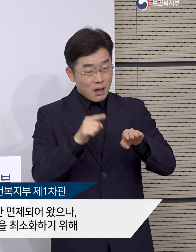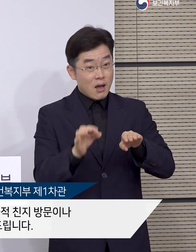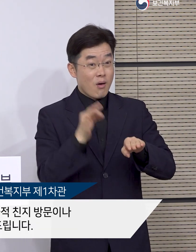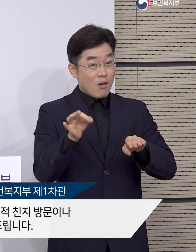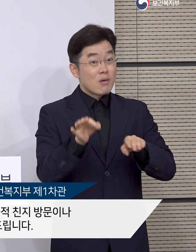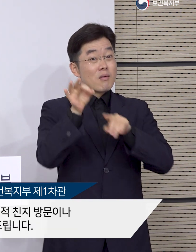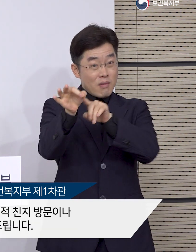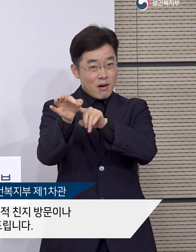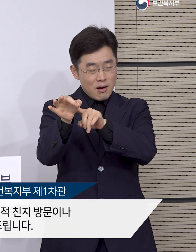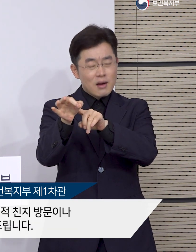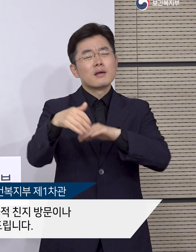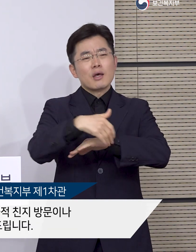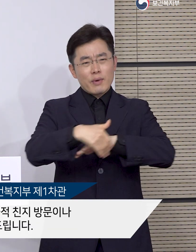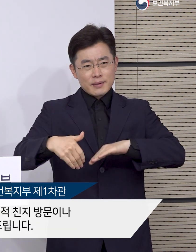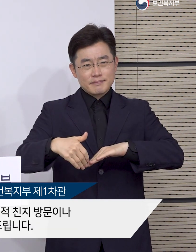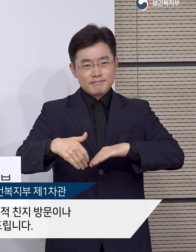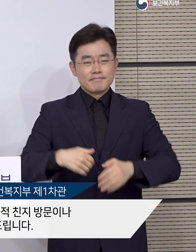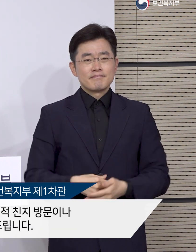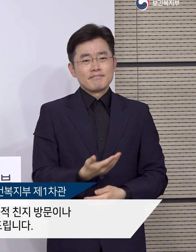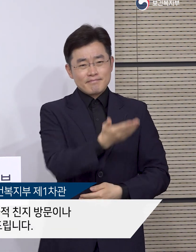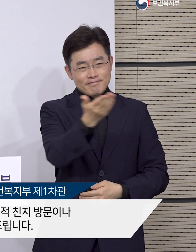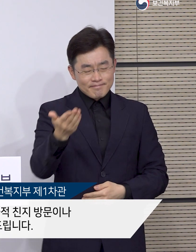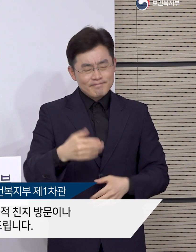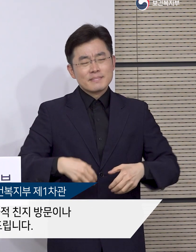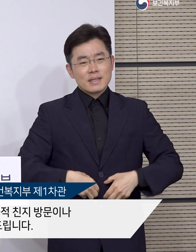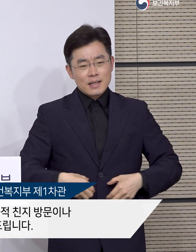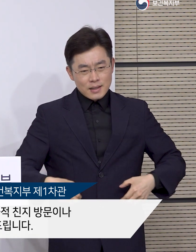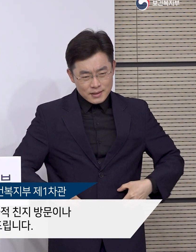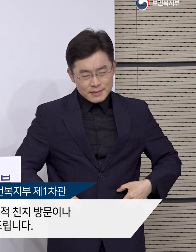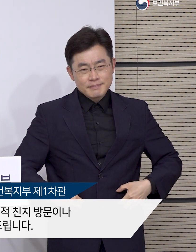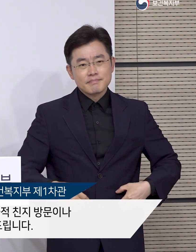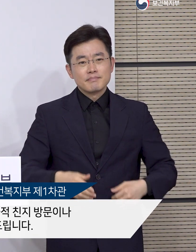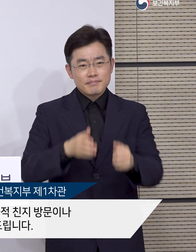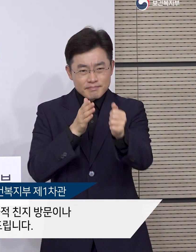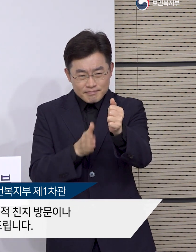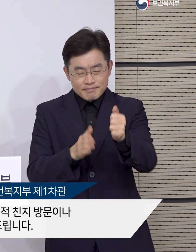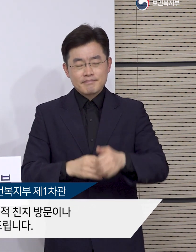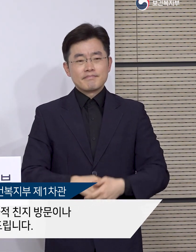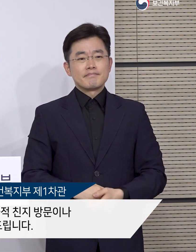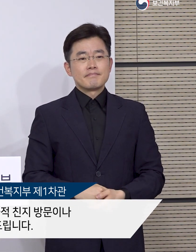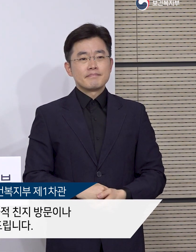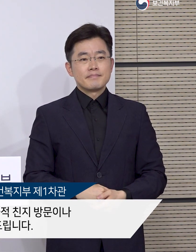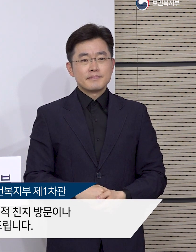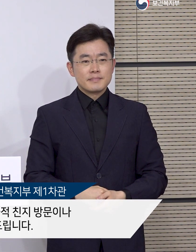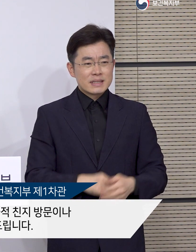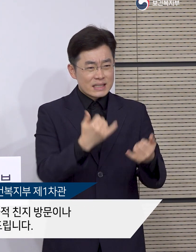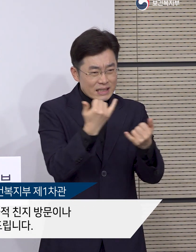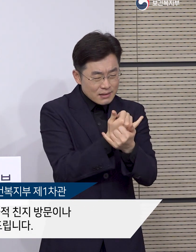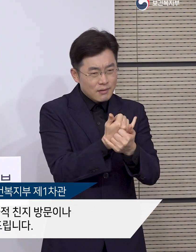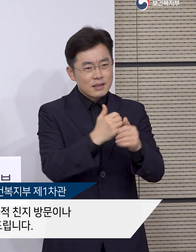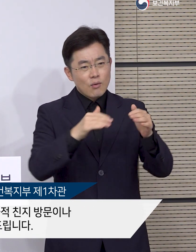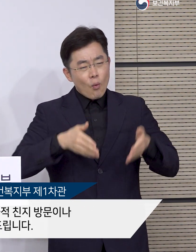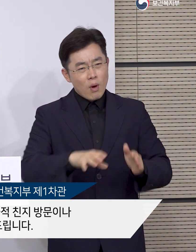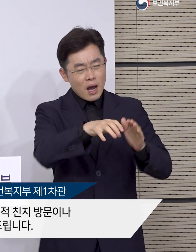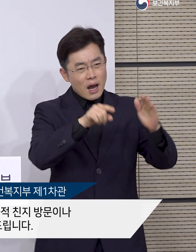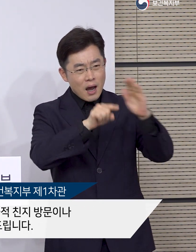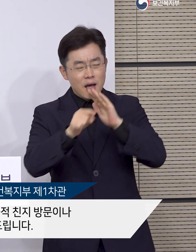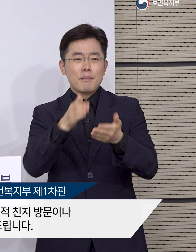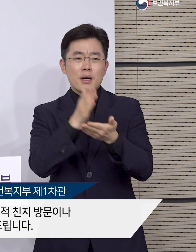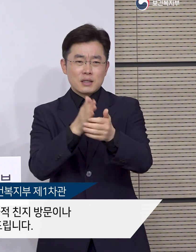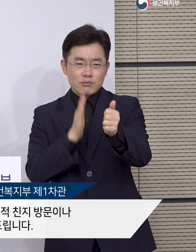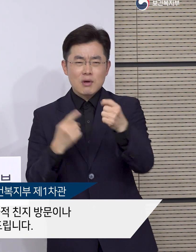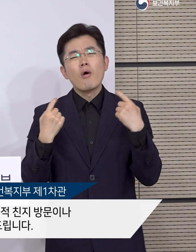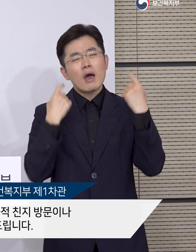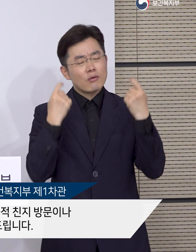위해 유료로 전환하였다는 점 양해 부탁드리며 가급적 친지 방문이나 여행 등을 자제하는 데